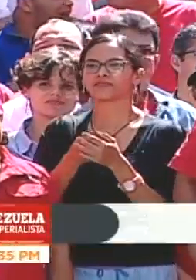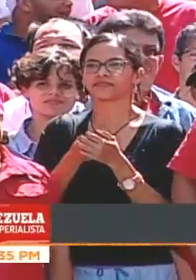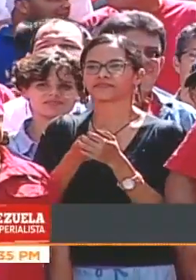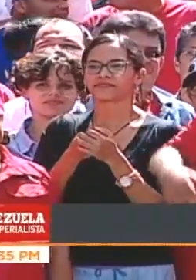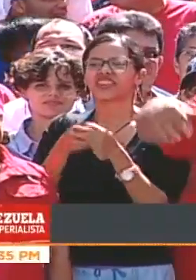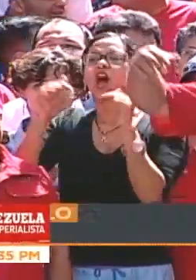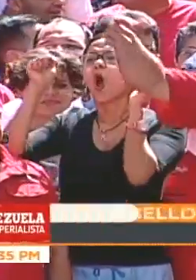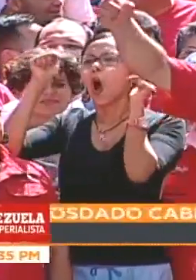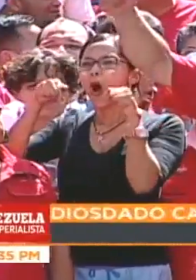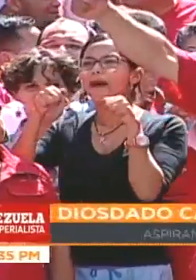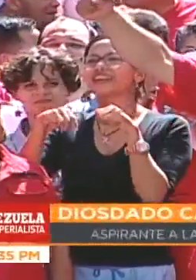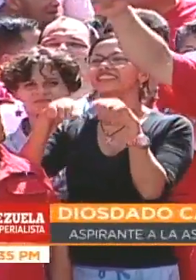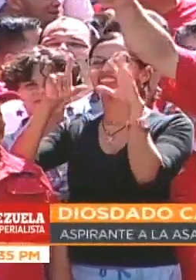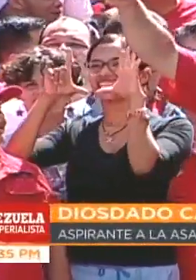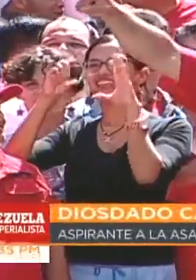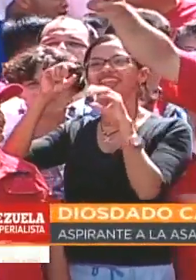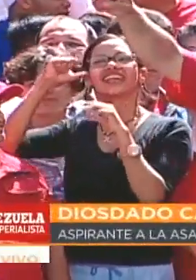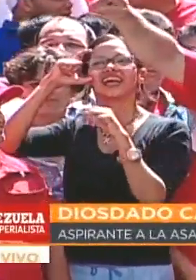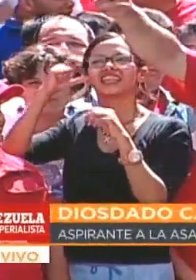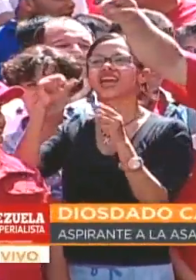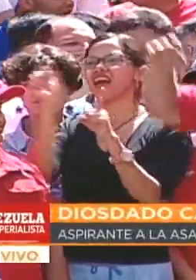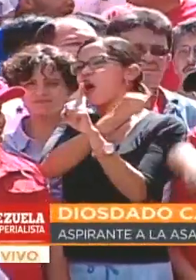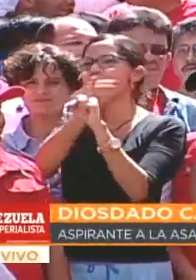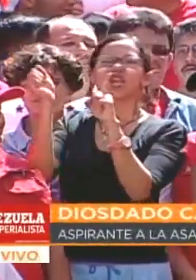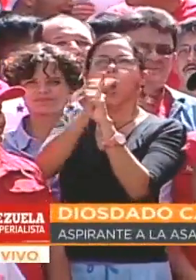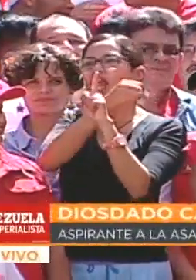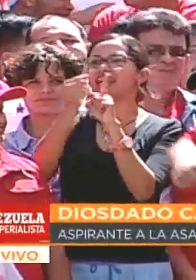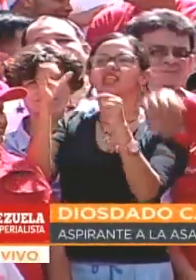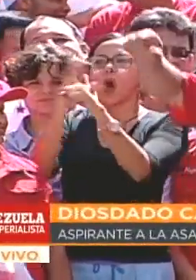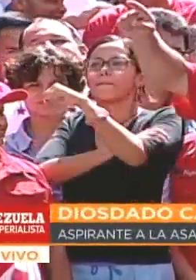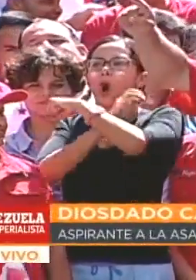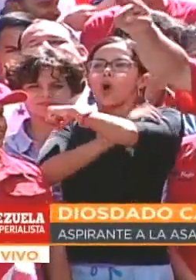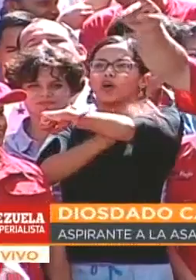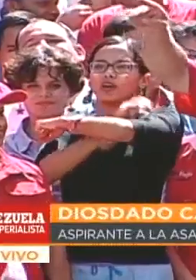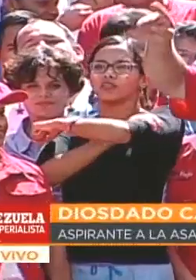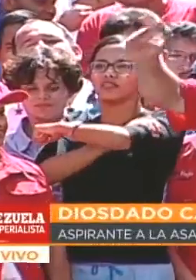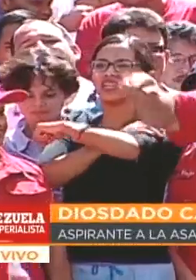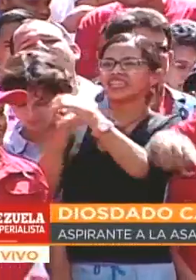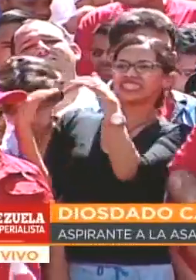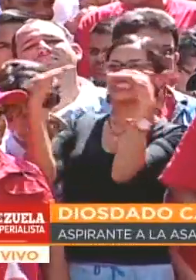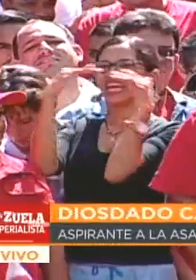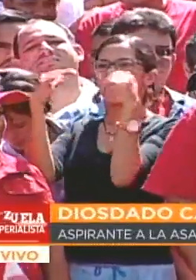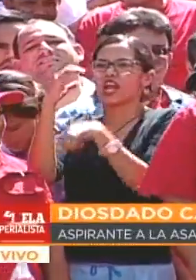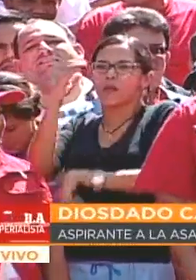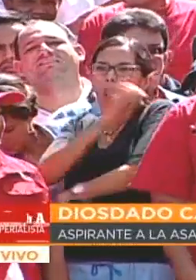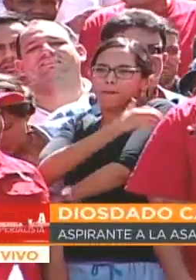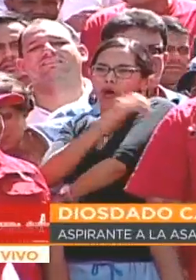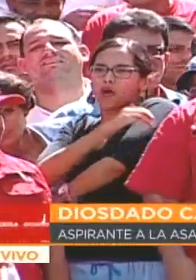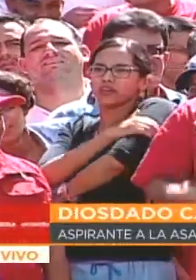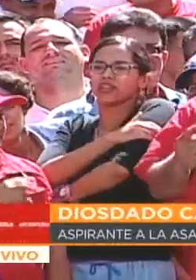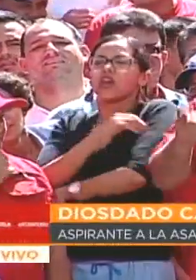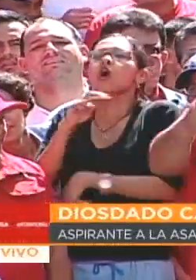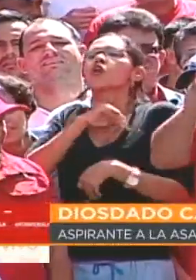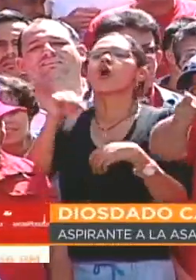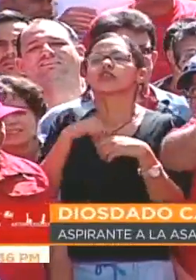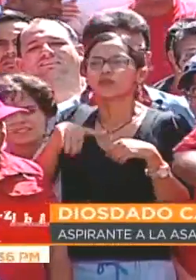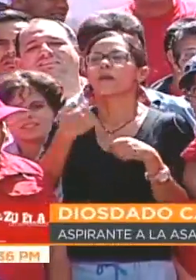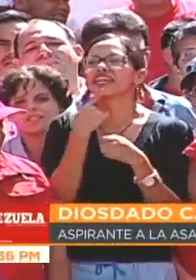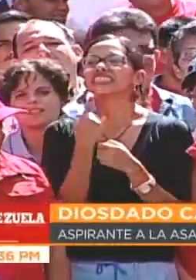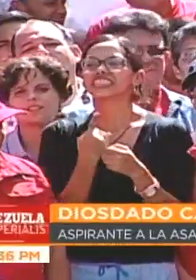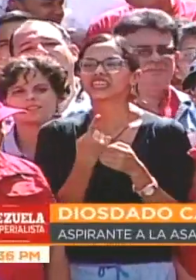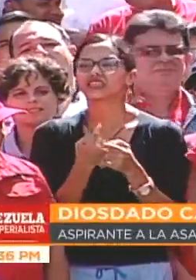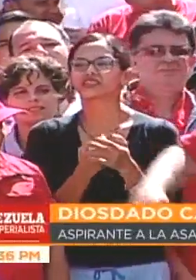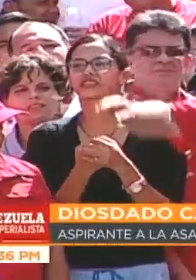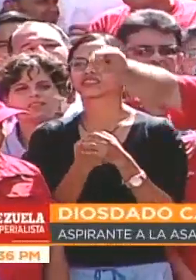Hoy, a más de 70 días de violencia opositora, de terrorismo opositor, nosotros podemos